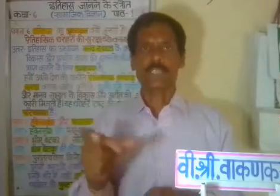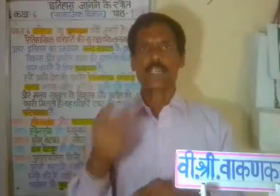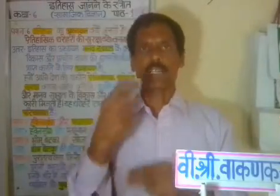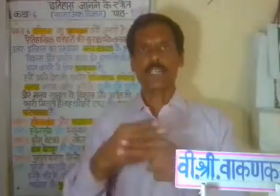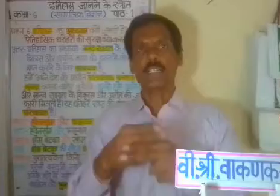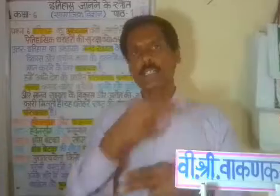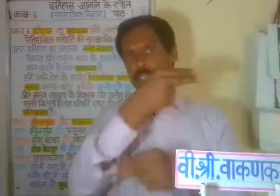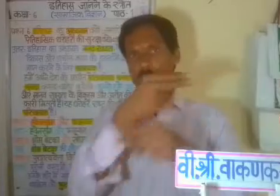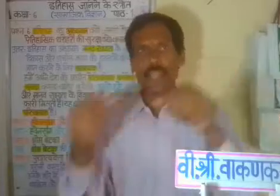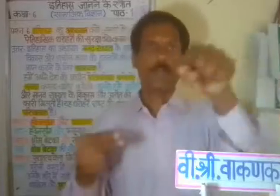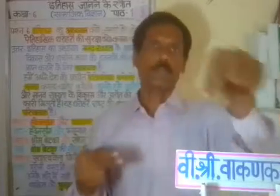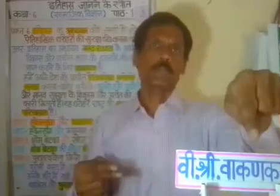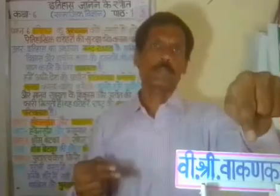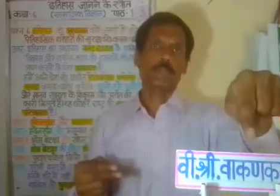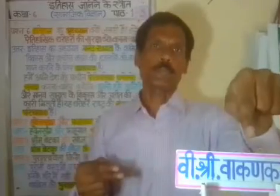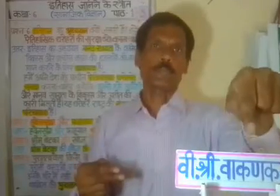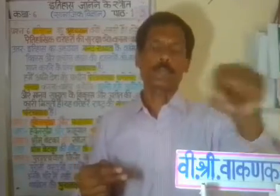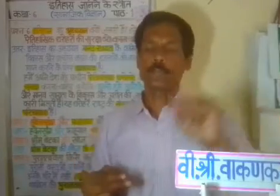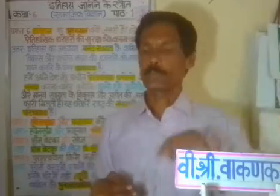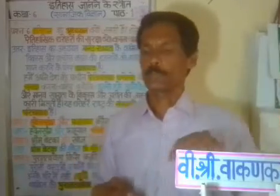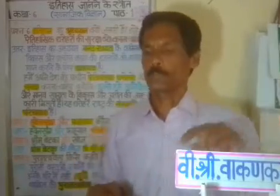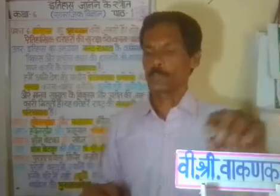वेत्ता का नाम।